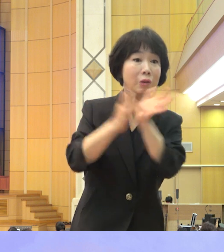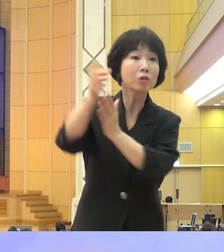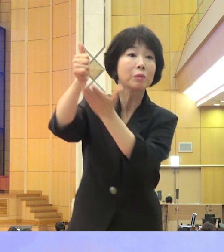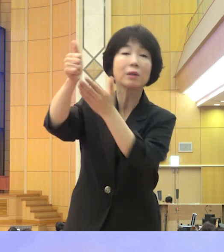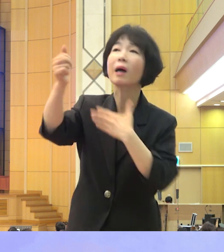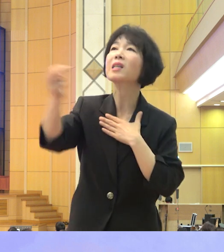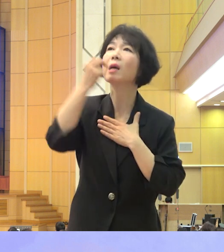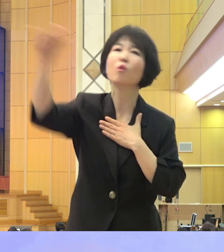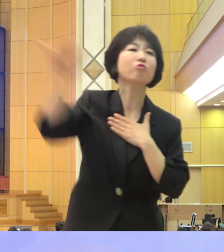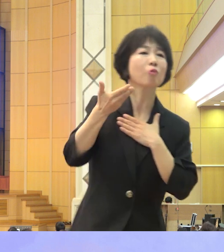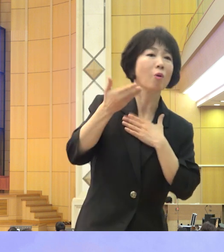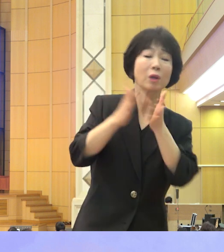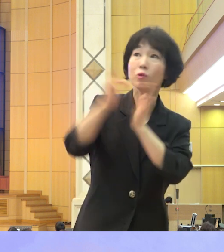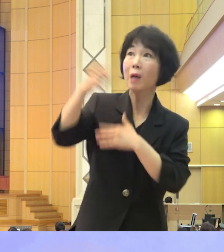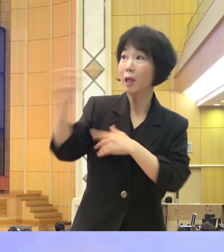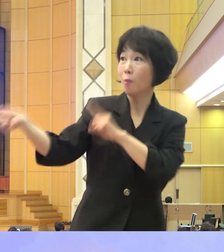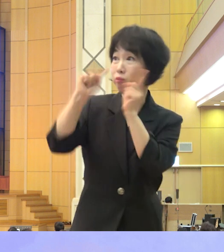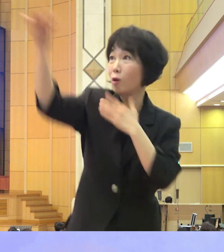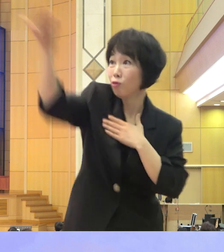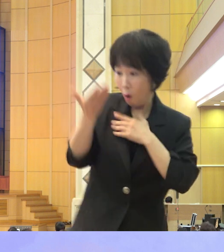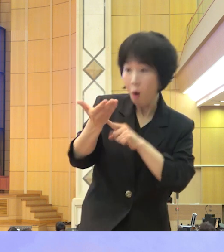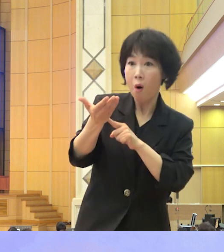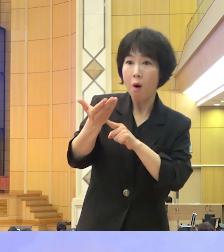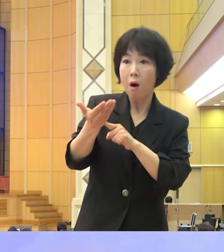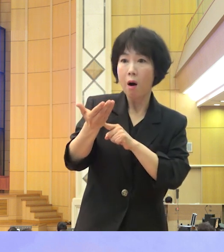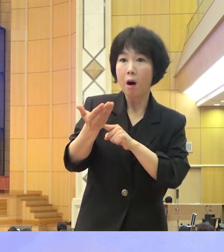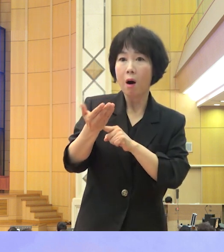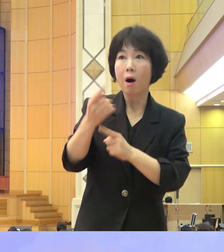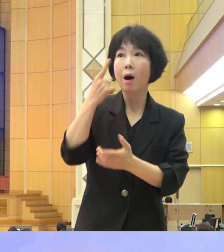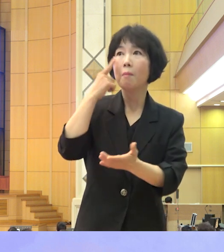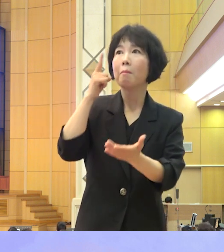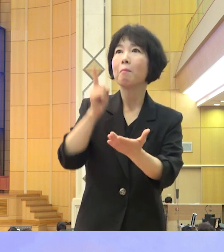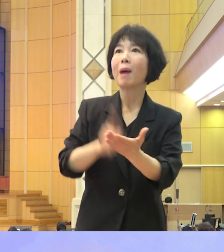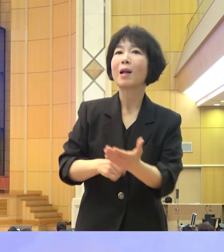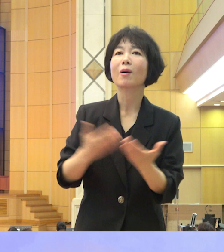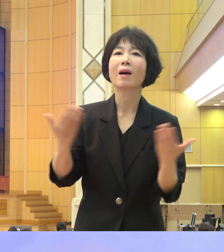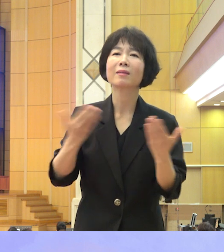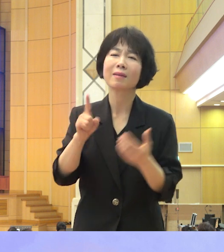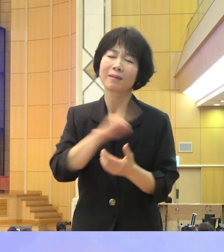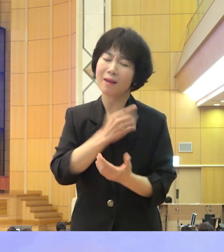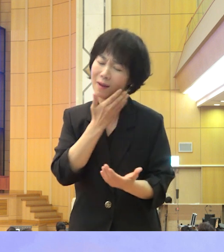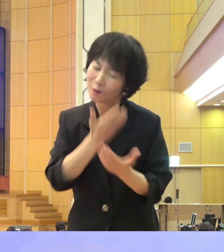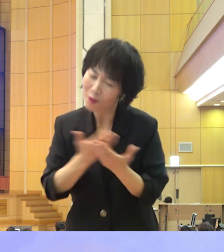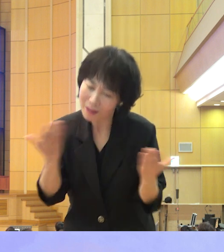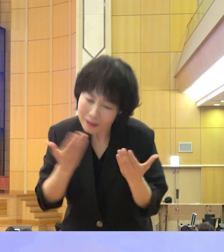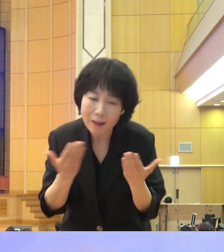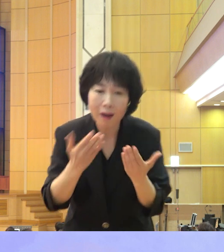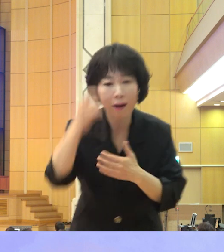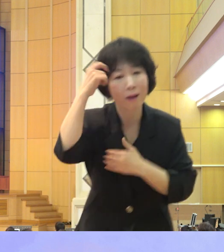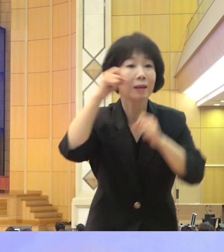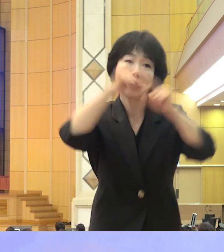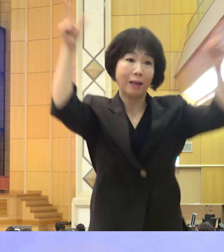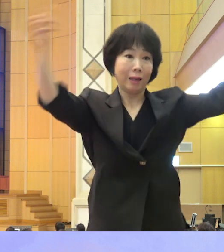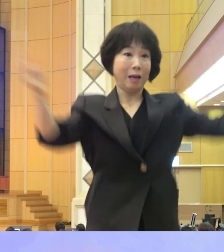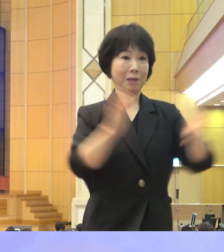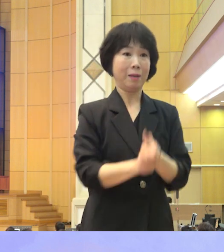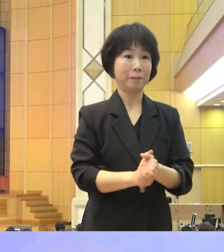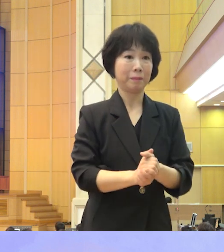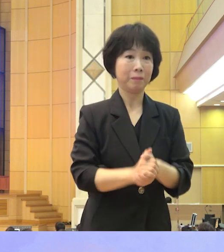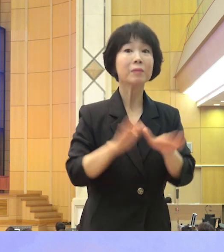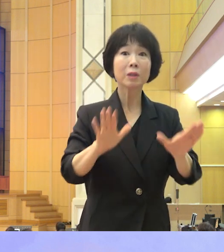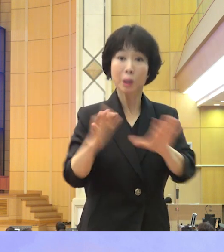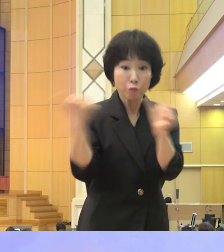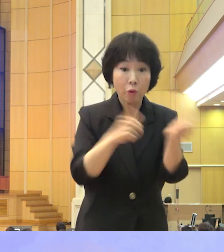나의 생명이요, 예수님이 나의 부활이라고 하는 것을 발견했다는 거예요. 그래서 자기는 이 순간 죽는다 하더라도